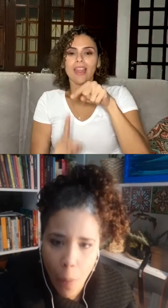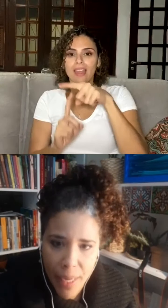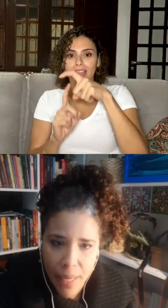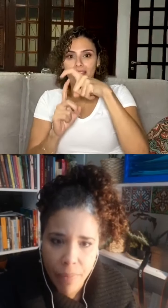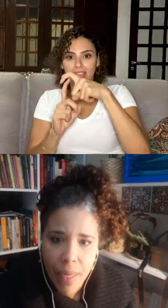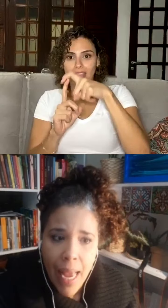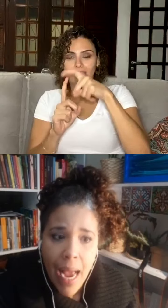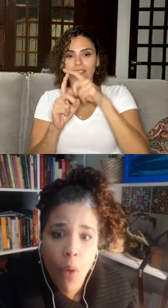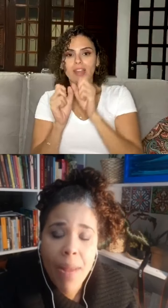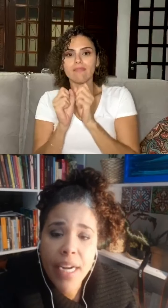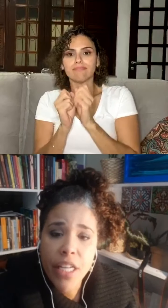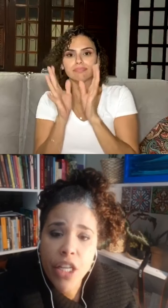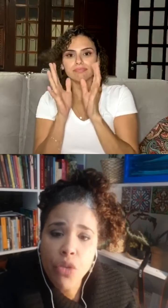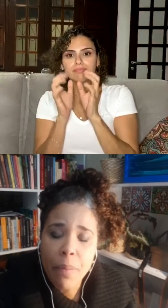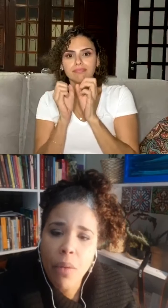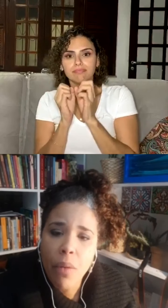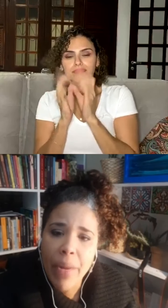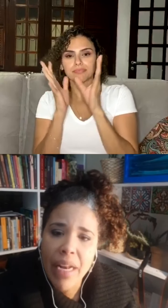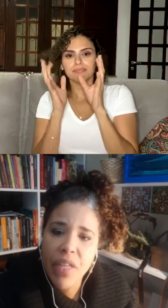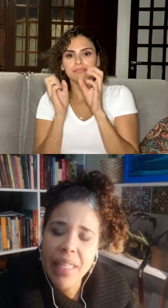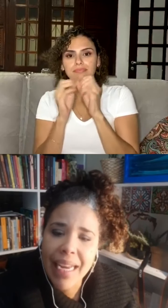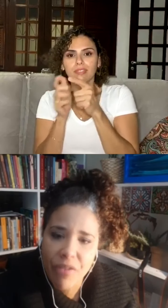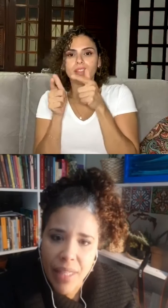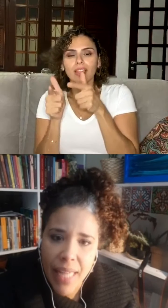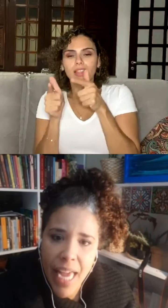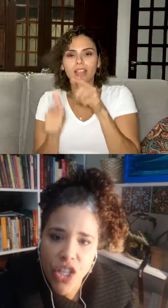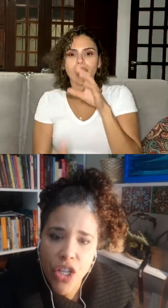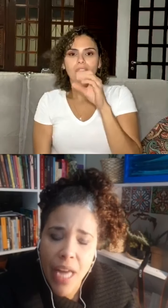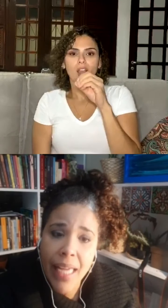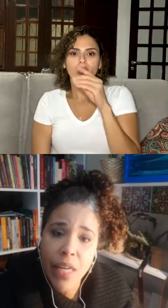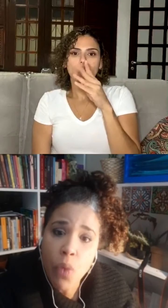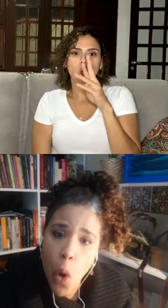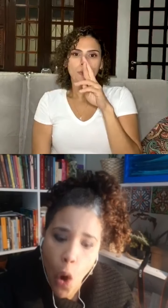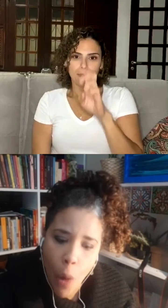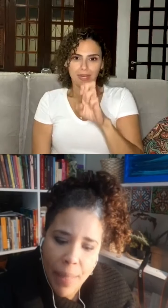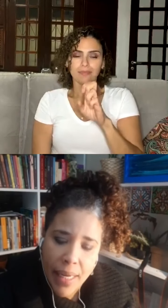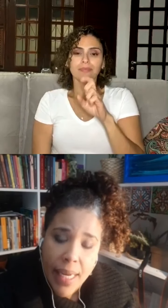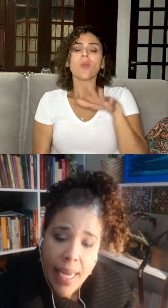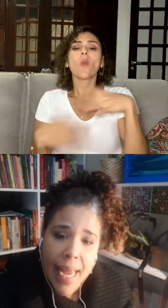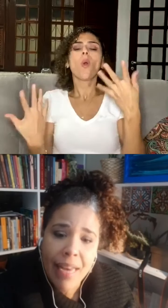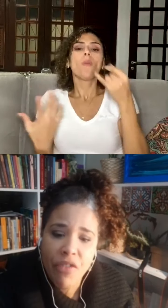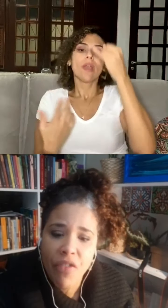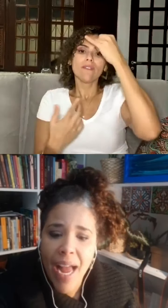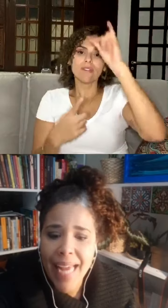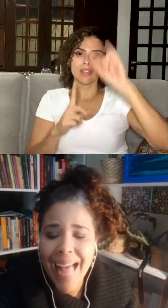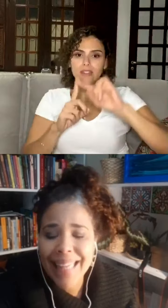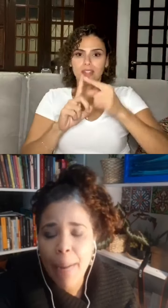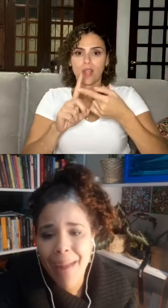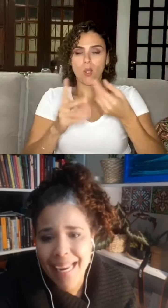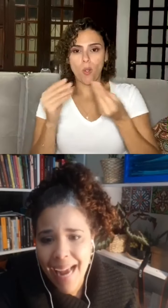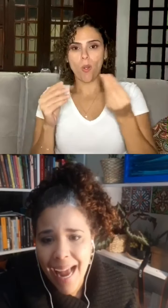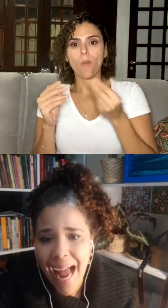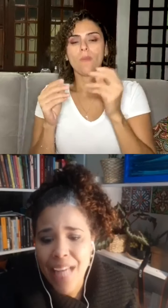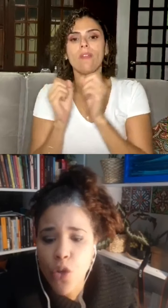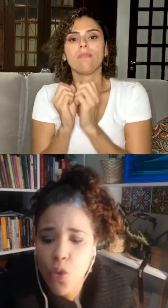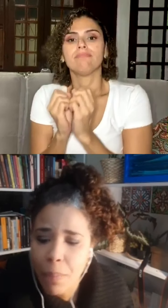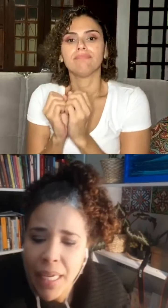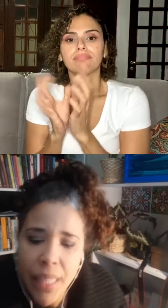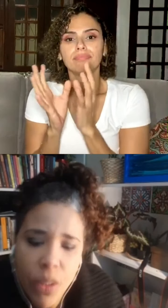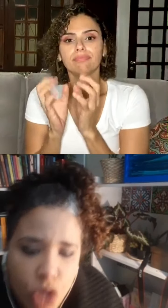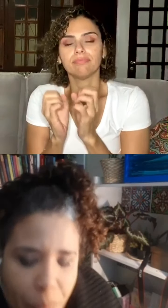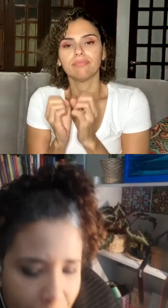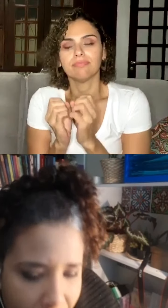cobre. O mecanismo pelo qual ele evita a gravidez é que o cobre, ele vai atrapalhar a